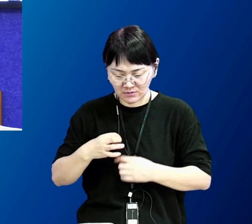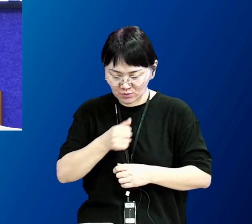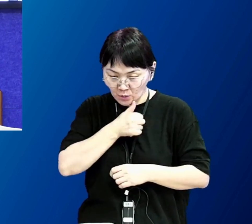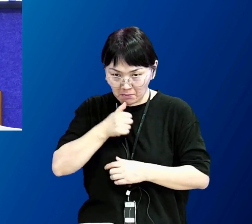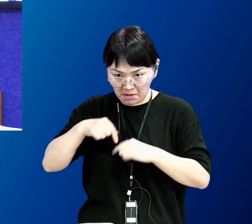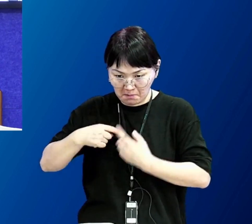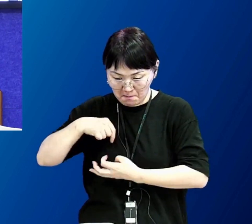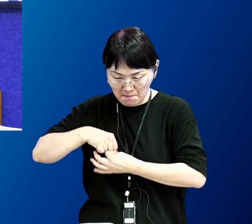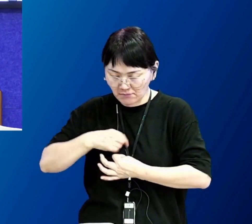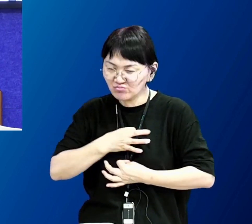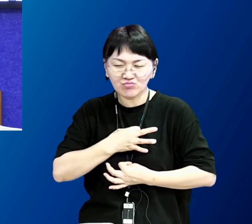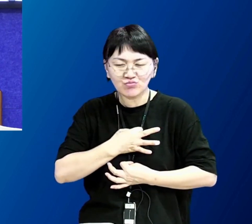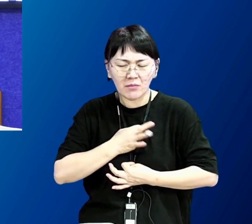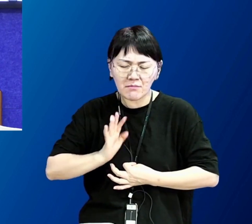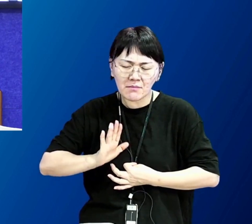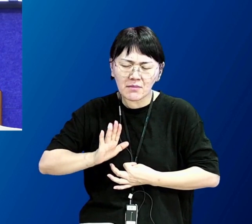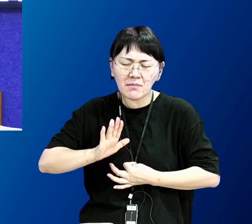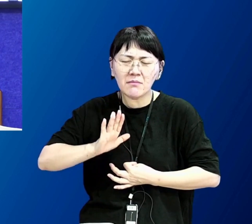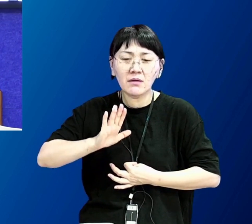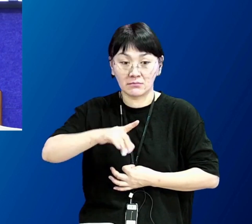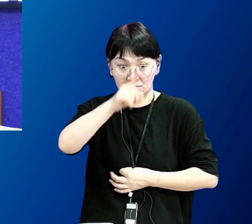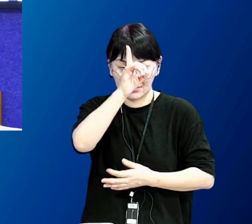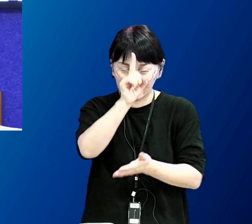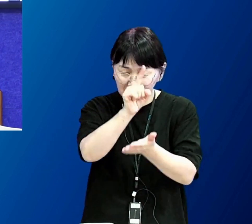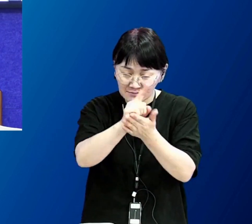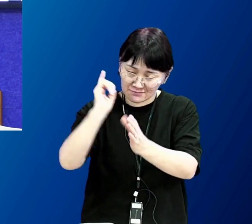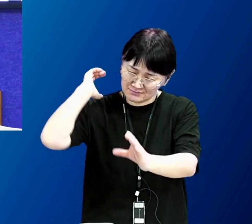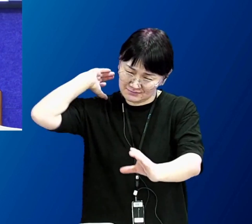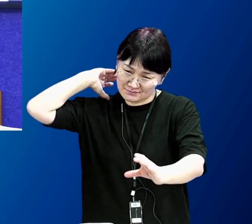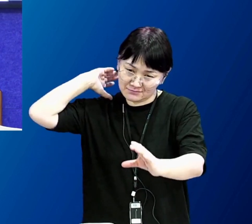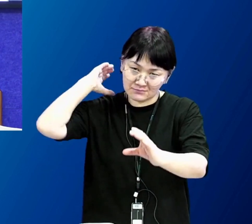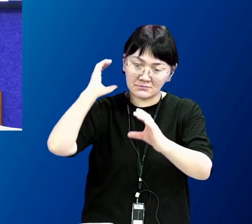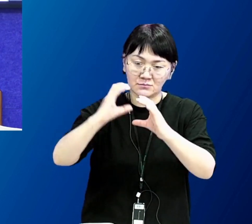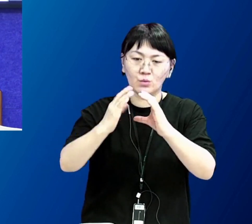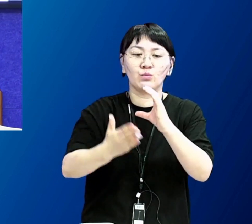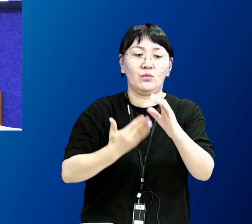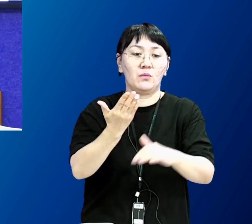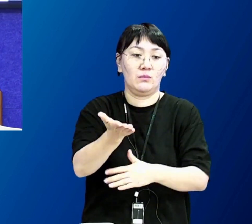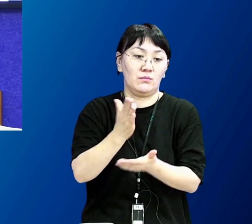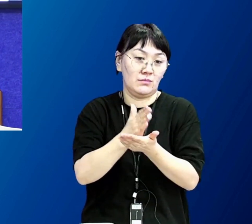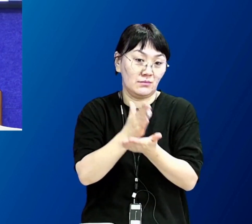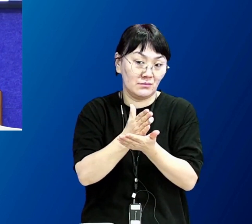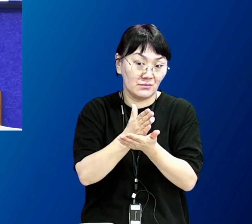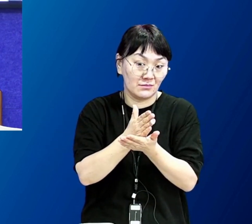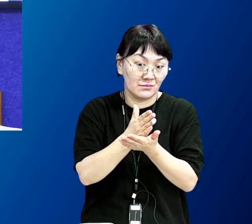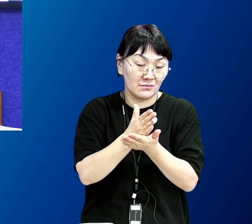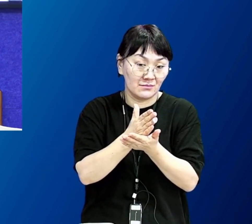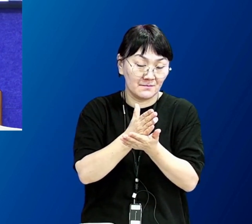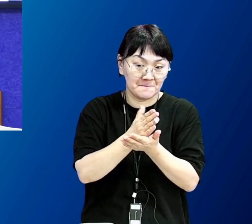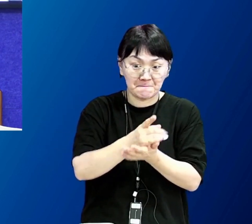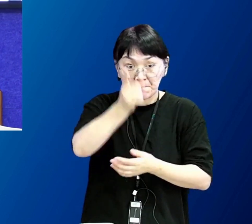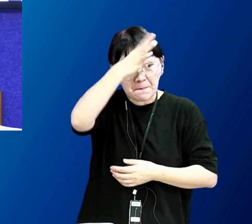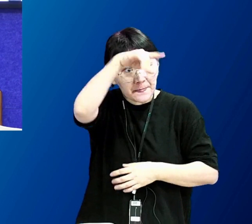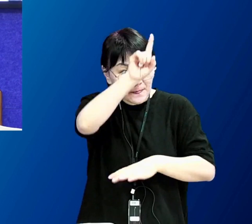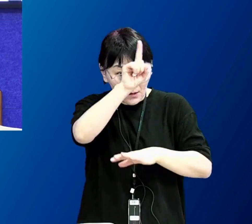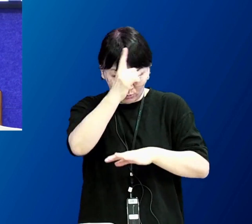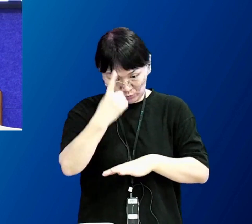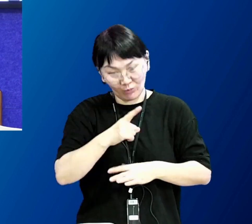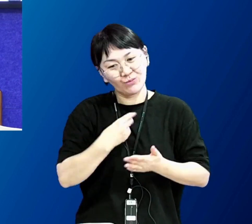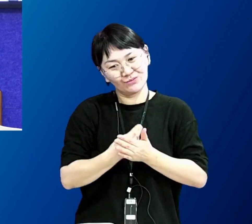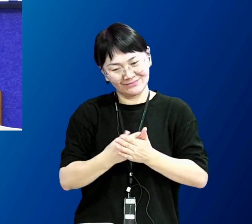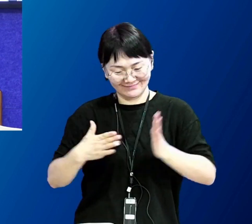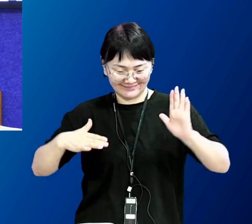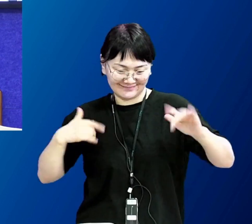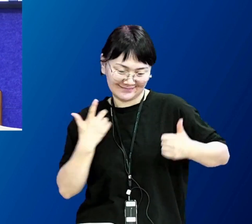야아훌 부르흐나 사일락지 올 테르득 아이지가 문 부르흐니 음은 테르 흠 바이르